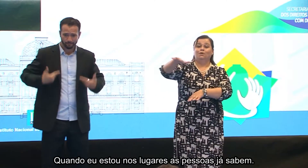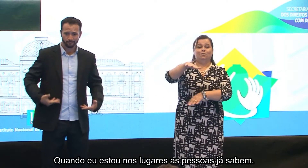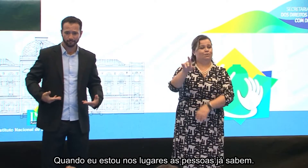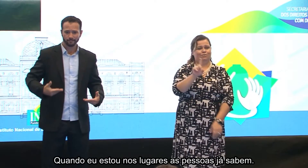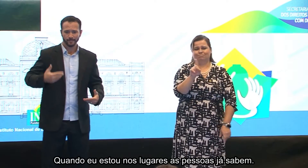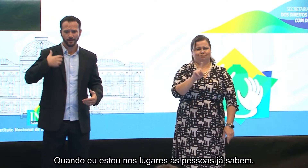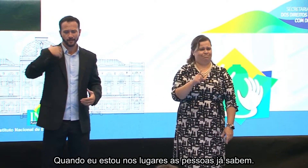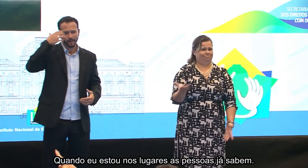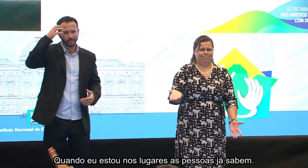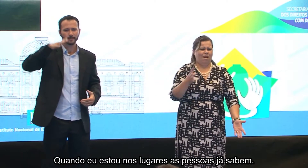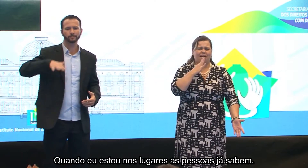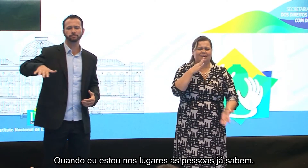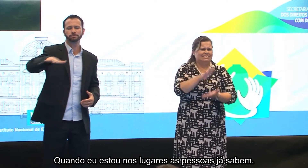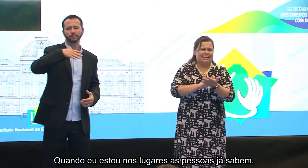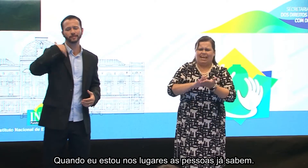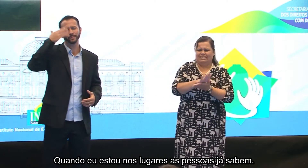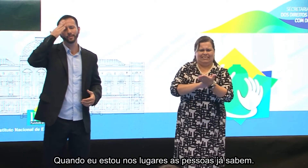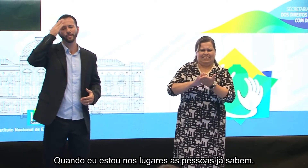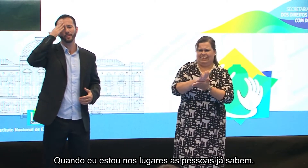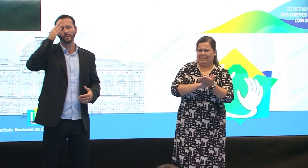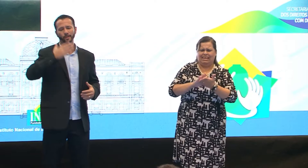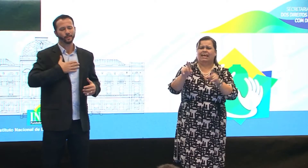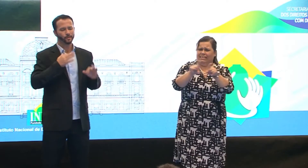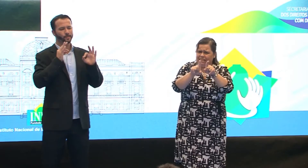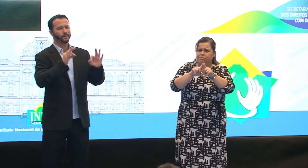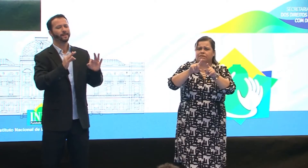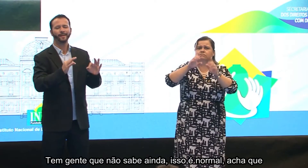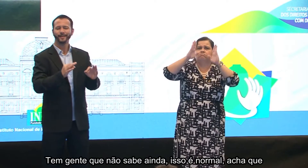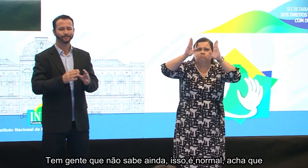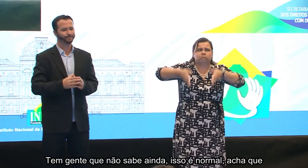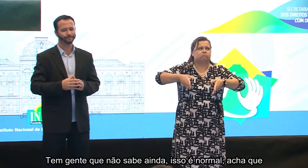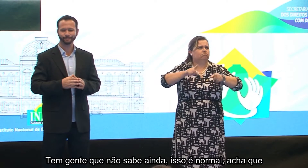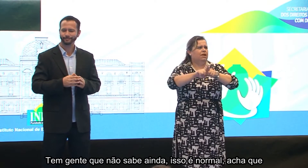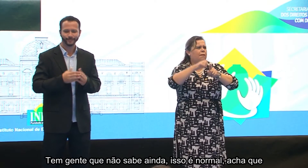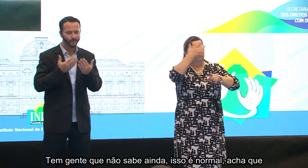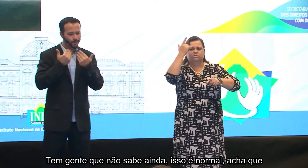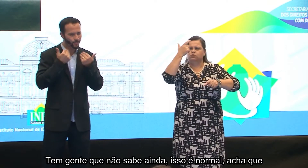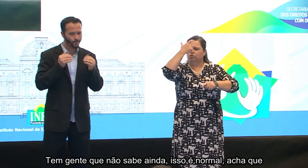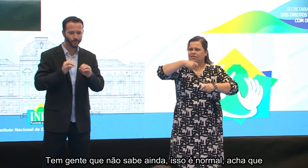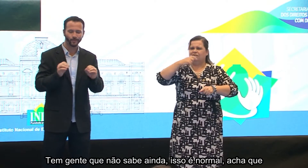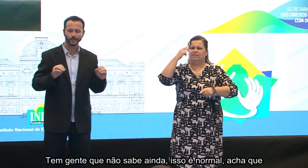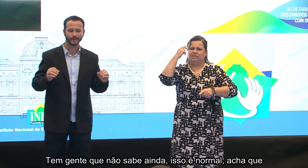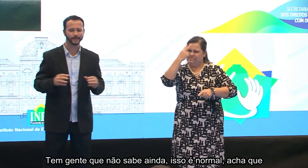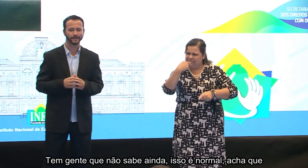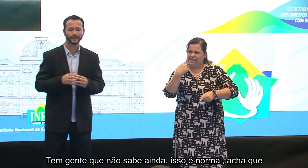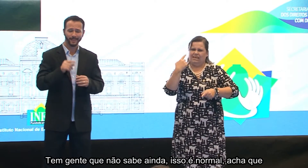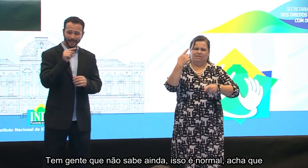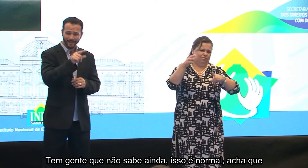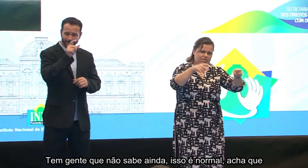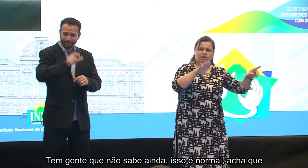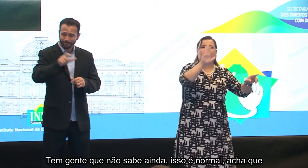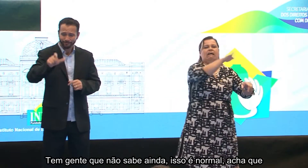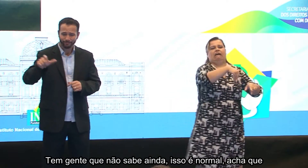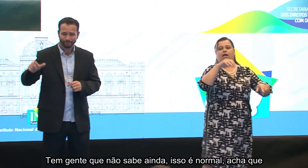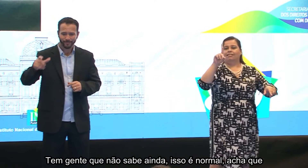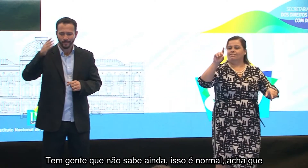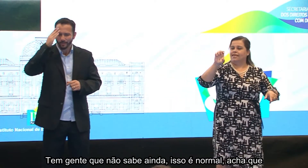em todos os lugares, as pessoas já sabem. Tem gente que não sabe ainda, isso é normal. Então, acha que